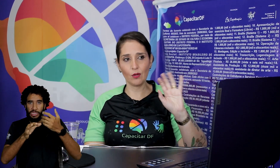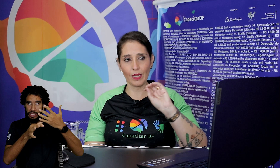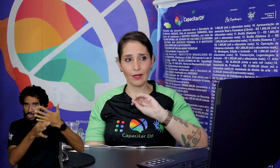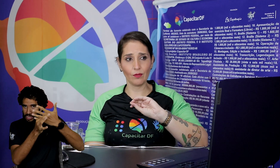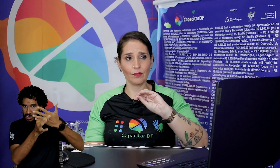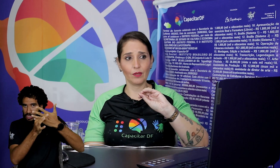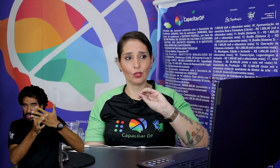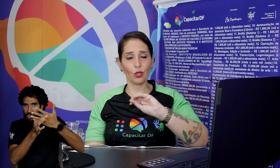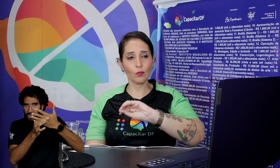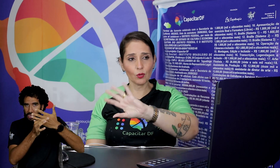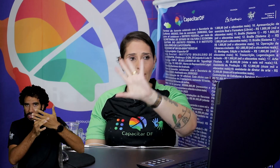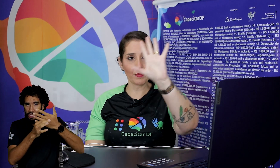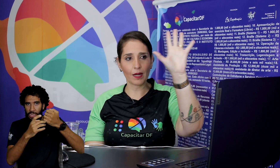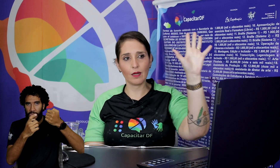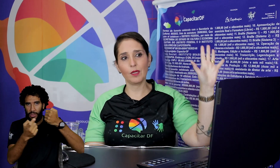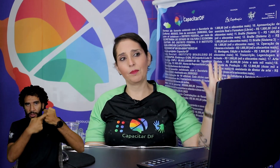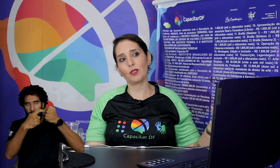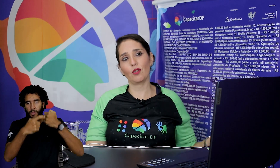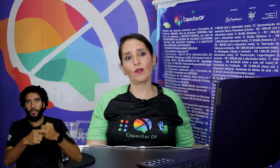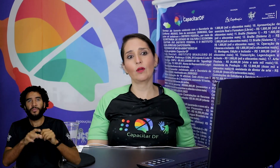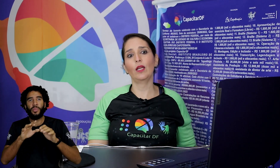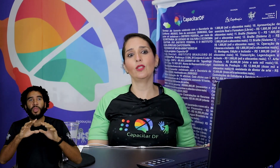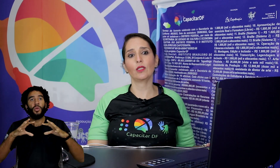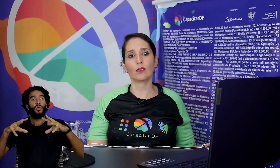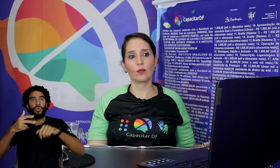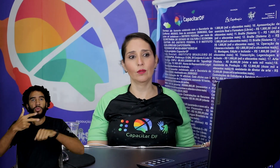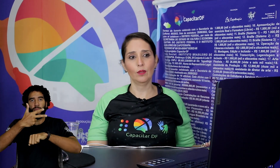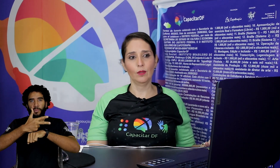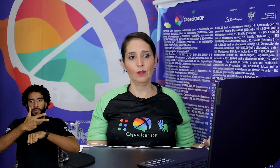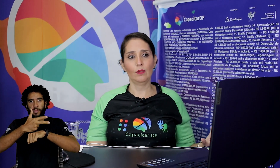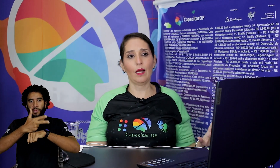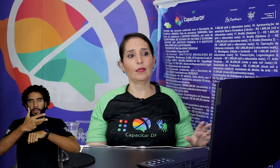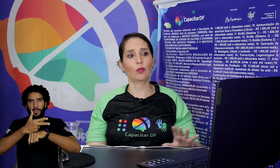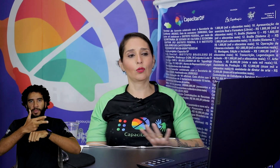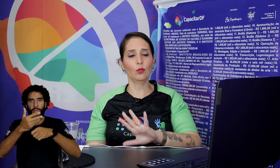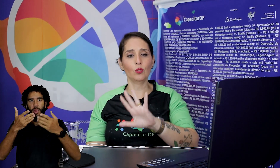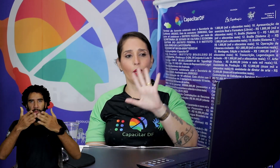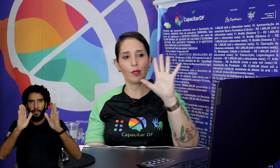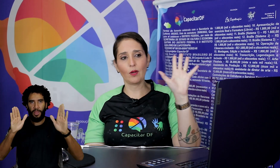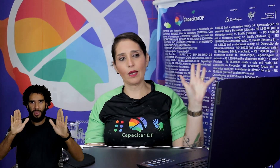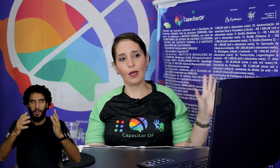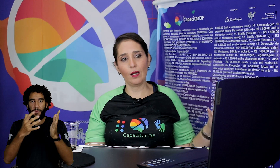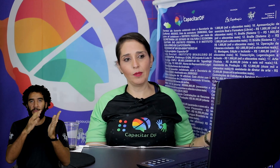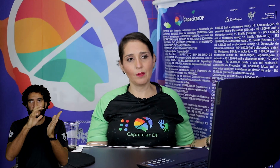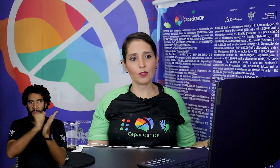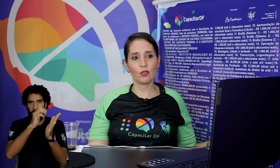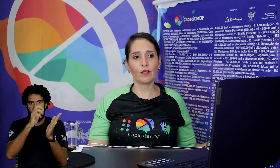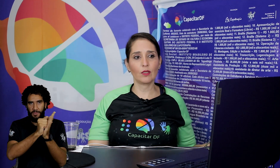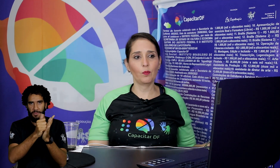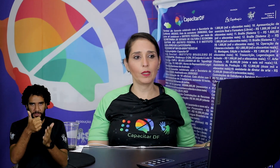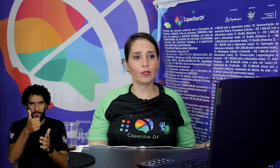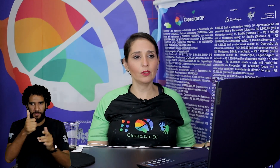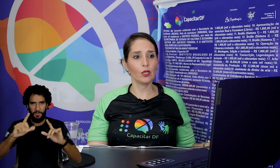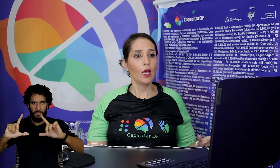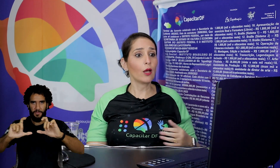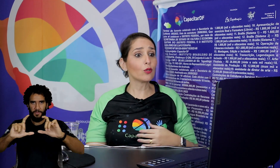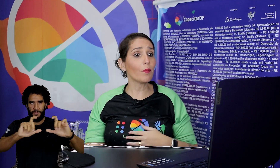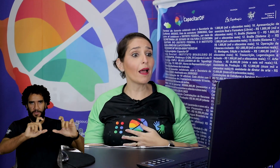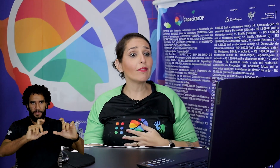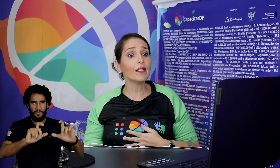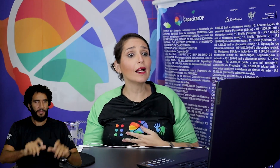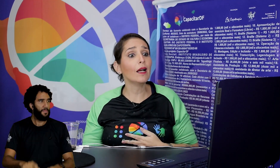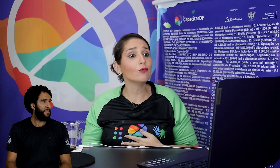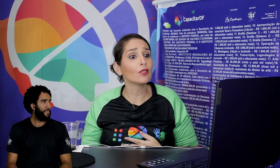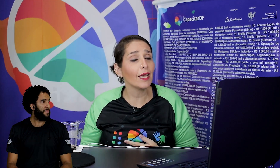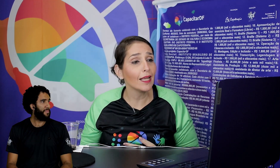começar aqui, eu quero que todo mundo abra a câmera para a gente fazer o registro. Tá? Então, todo mundo abrindo a câmera para a gente fazer o print. Eu tô